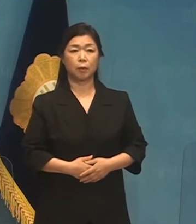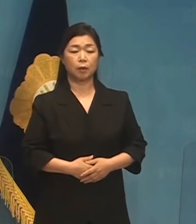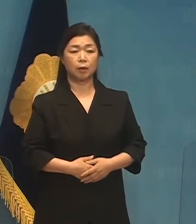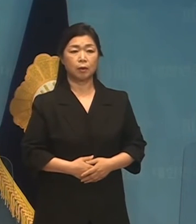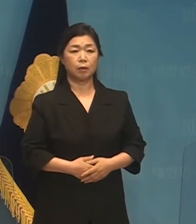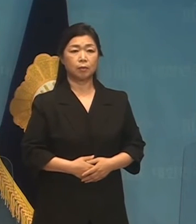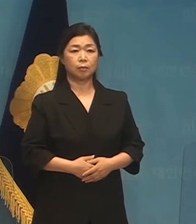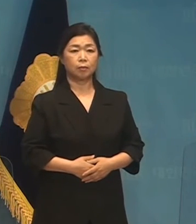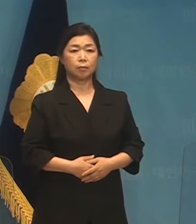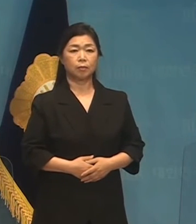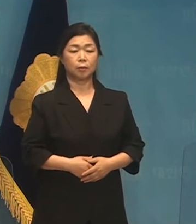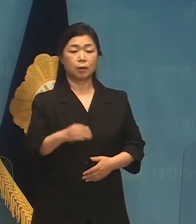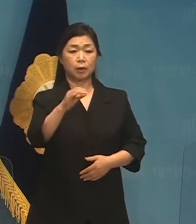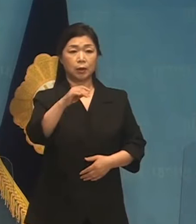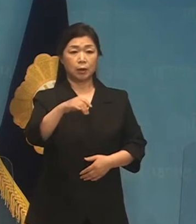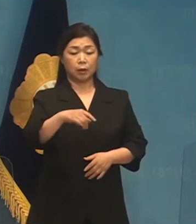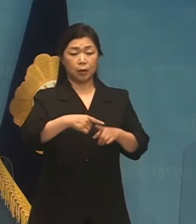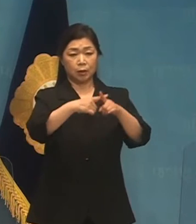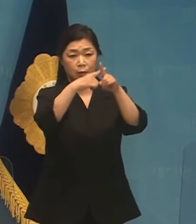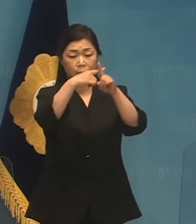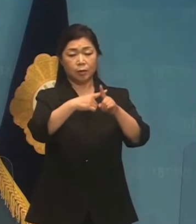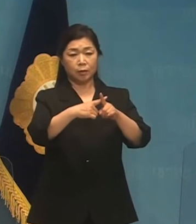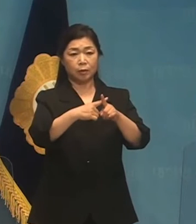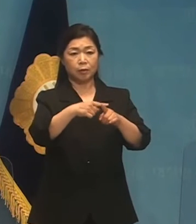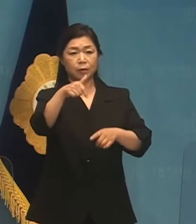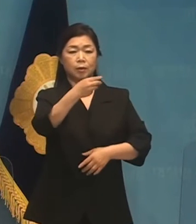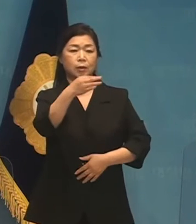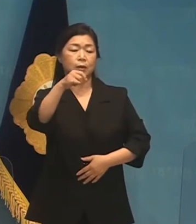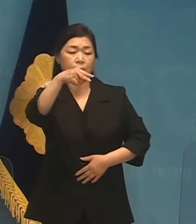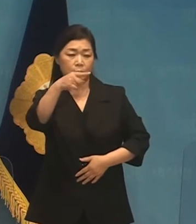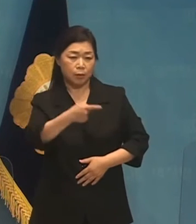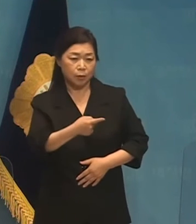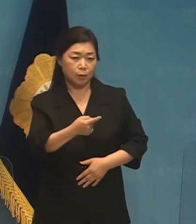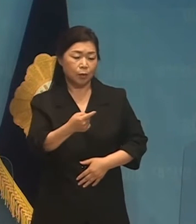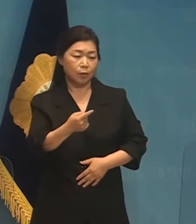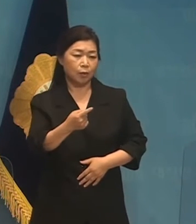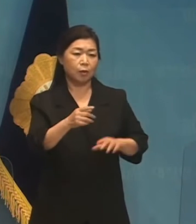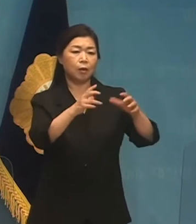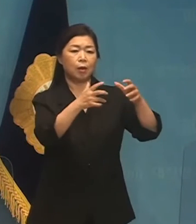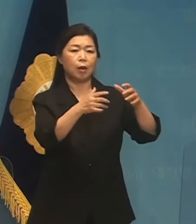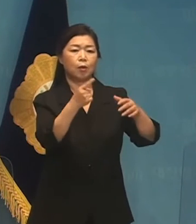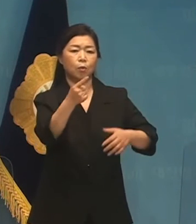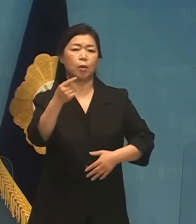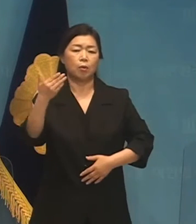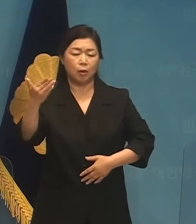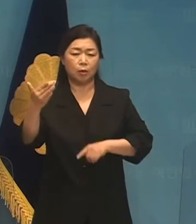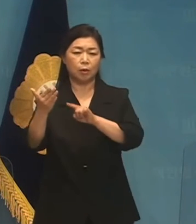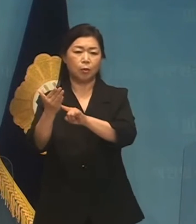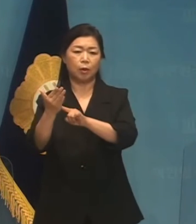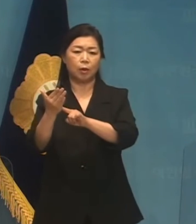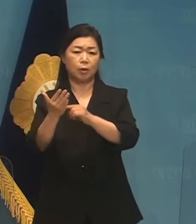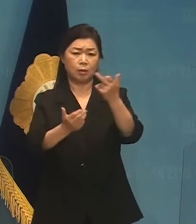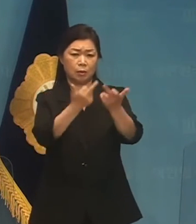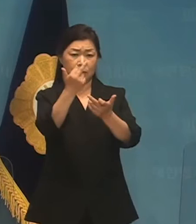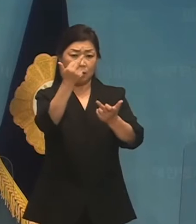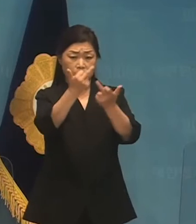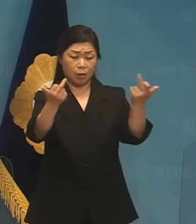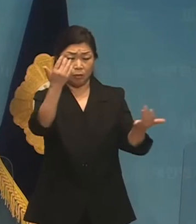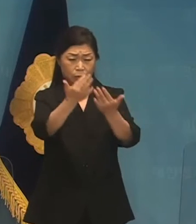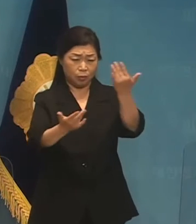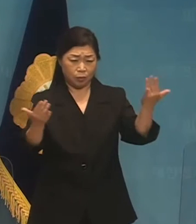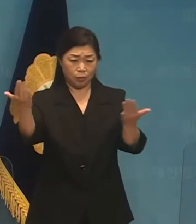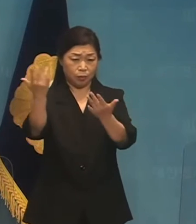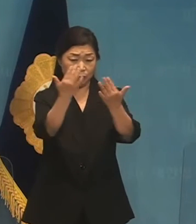그리스 에비아성의 화재의 소방관은 상상할 수 있는 모든 동물의 사체를 보고 있다고